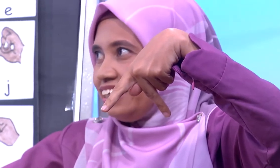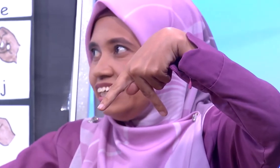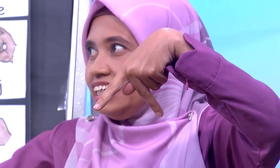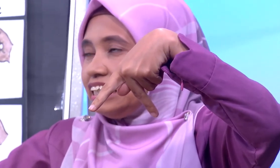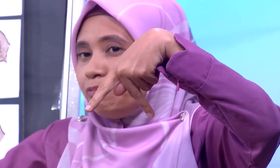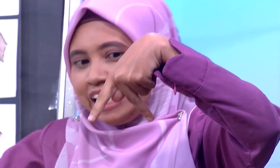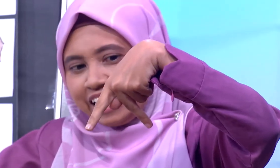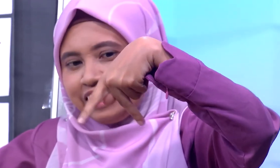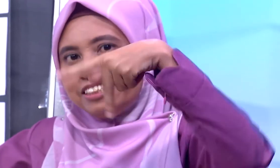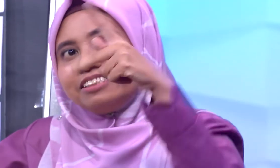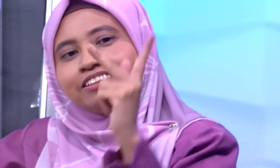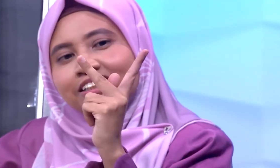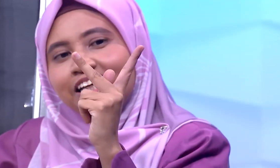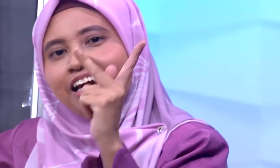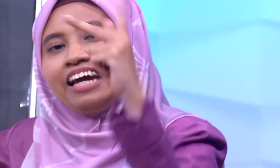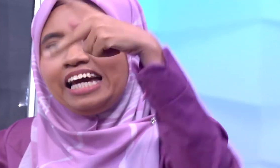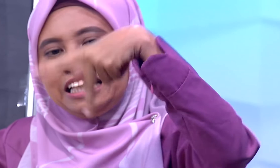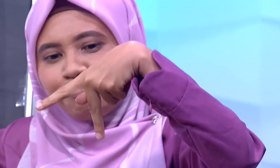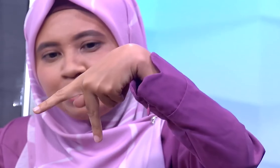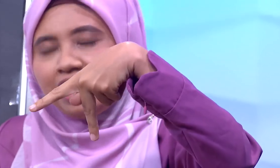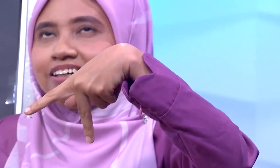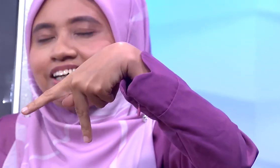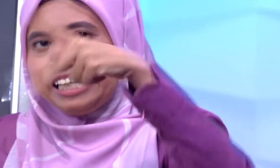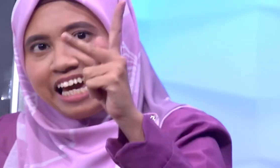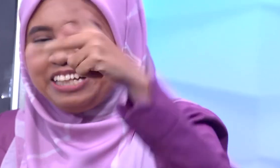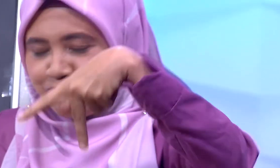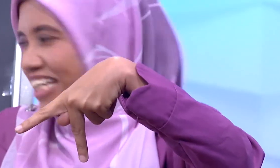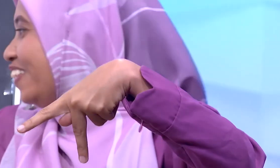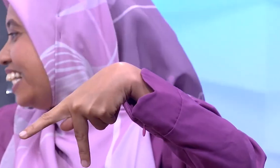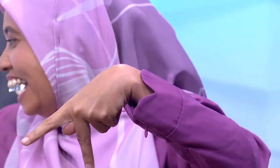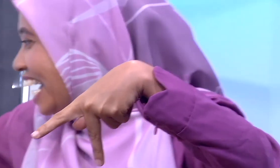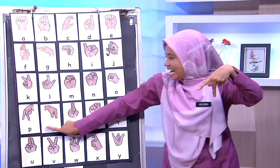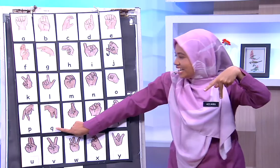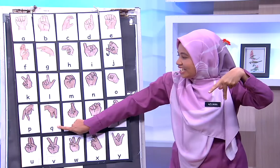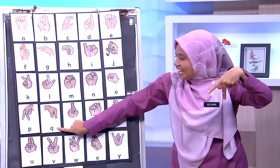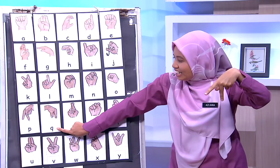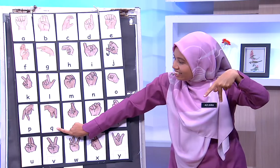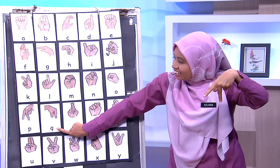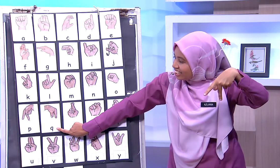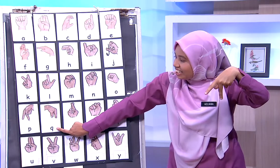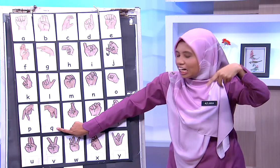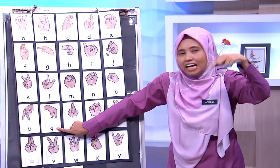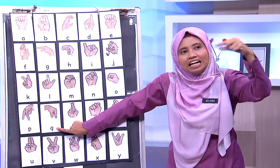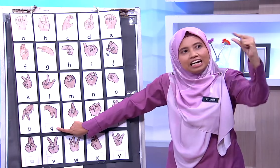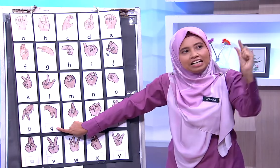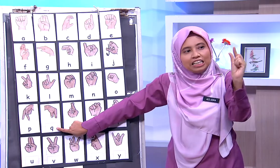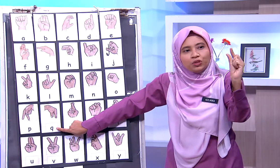tebal coba di ganjil by tinypic hanya gempi akhirat pada ini Q Hah